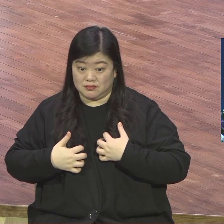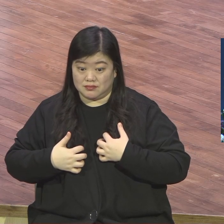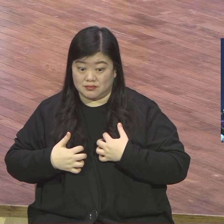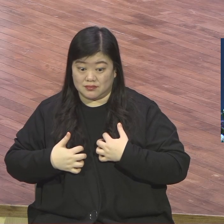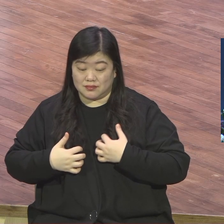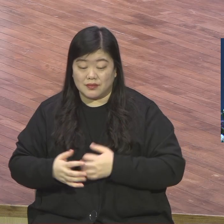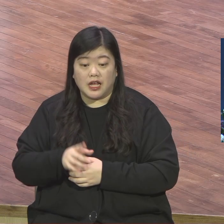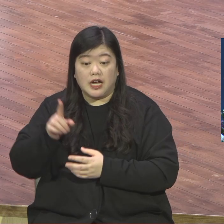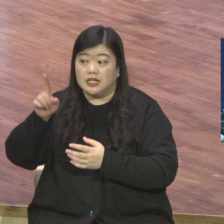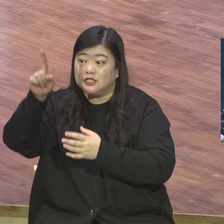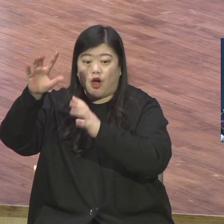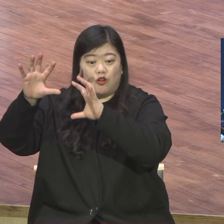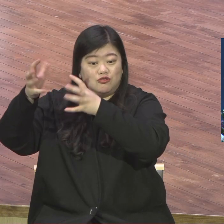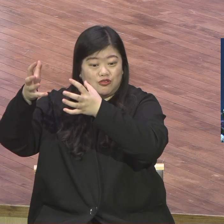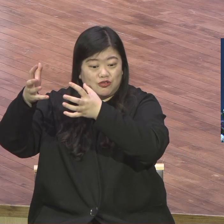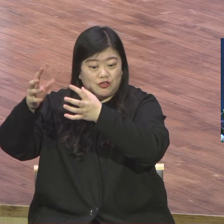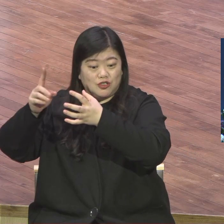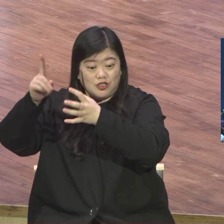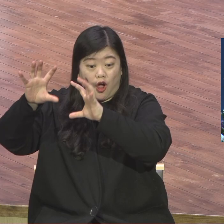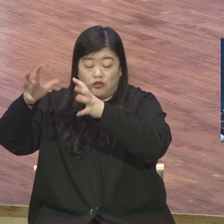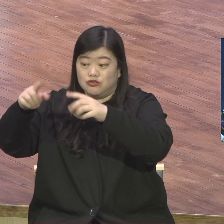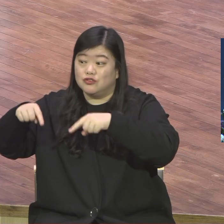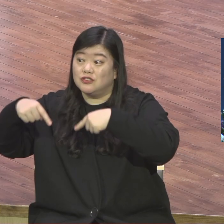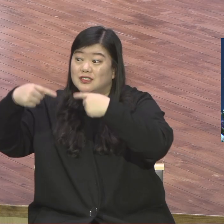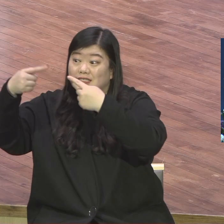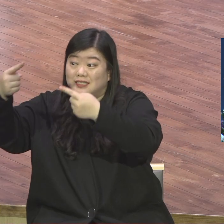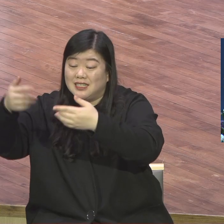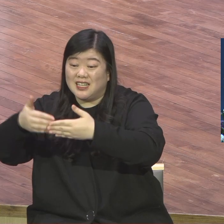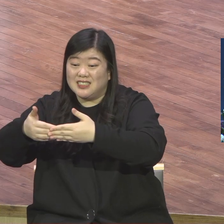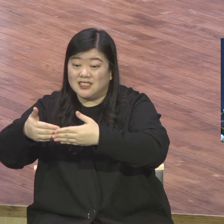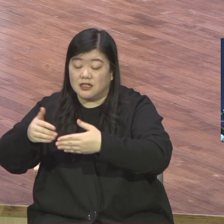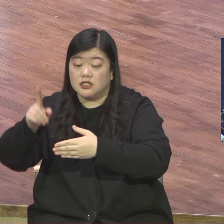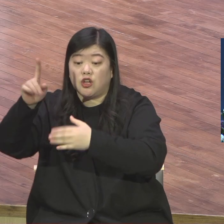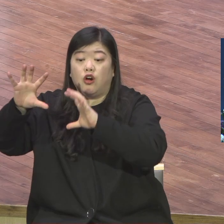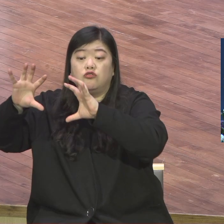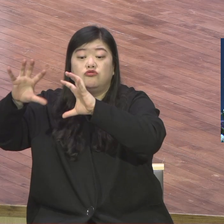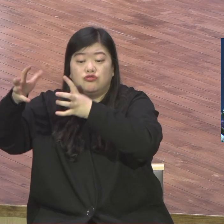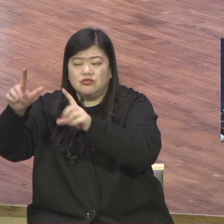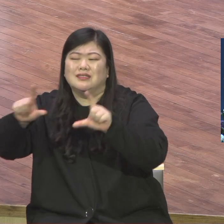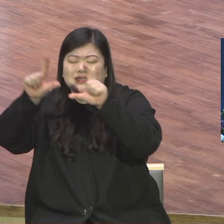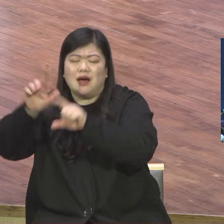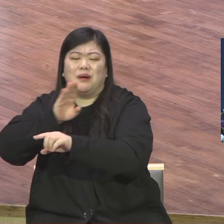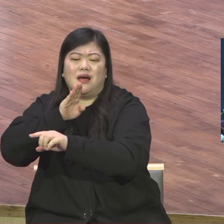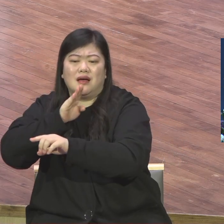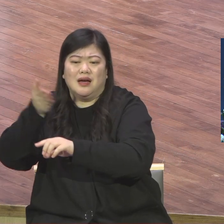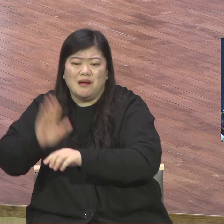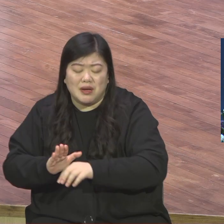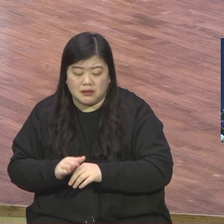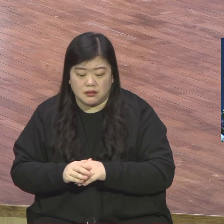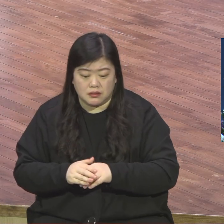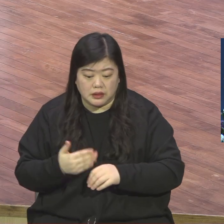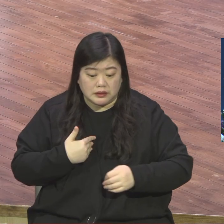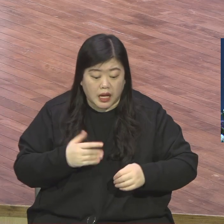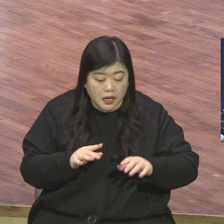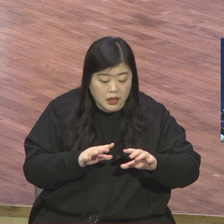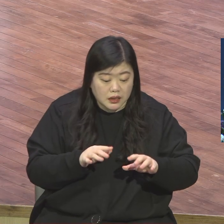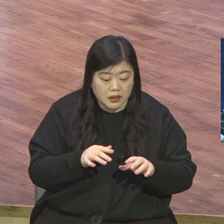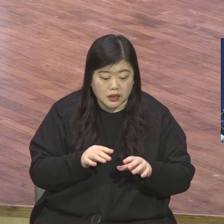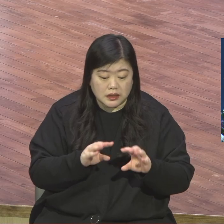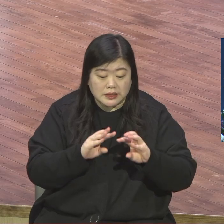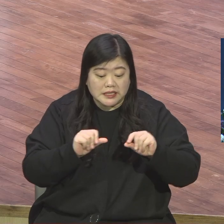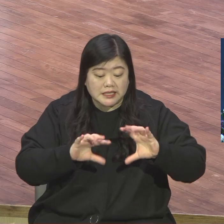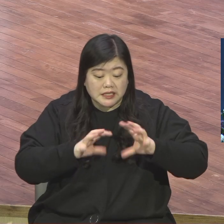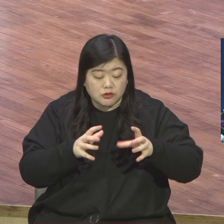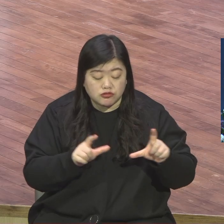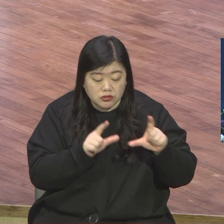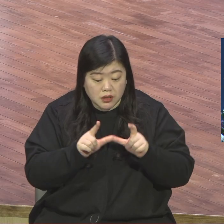천국 가기 전에 천국 누리고 가는 거예요. 천국 가기 전에. 아멘. 주 예수 모신 곳이